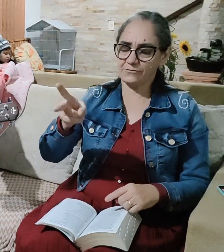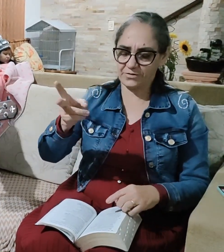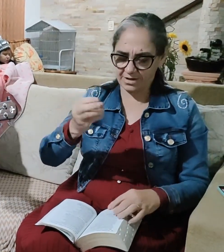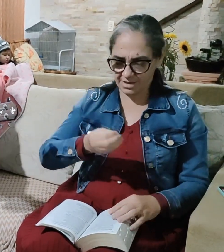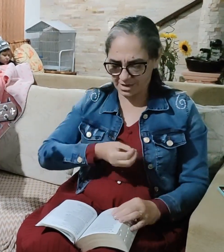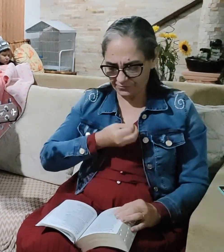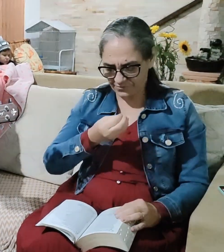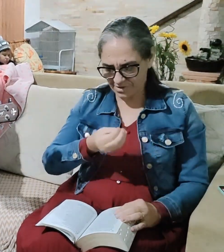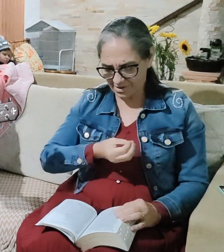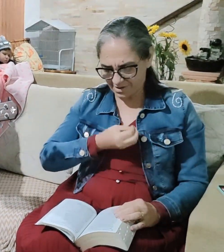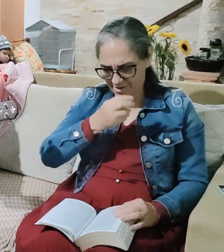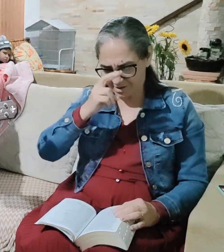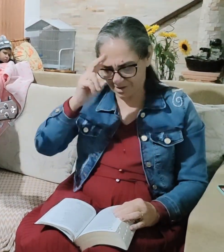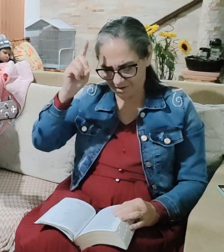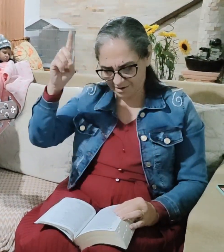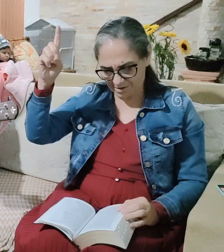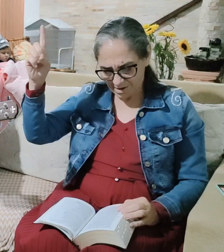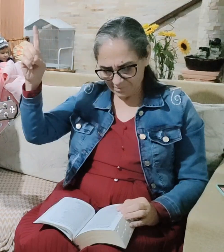viver.